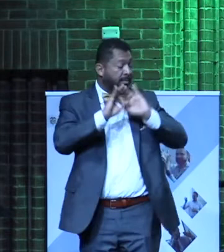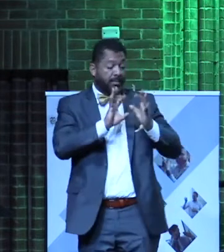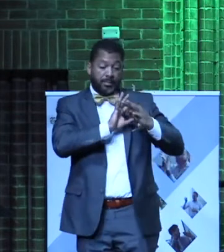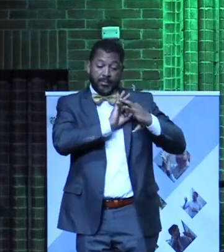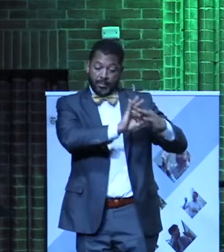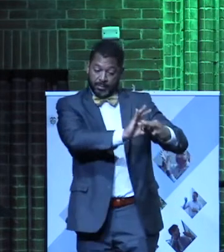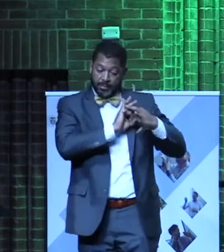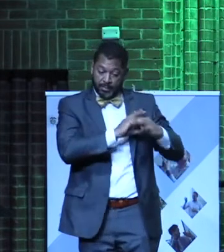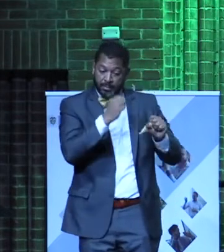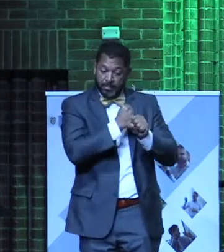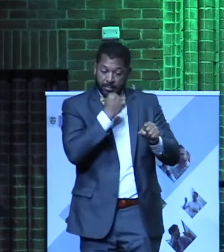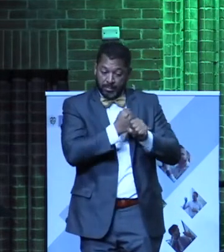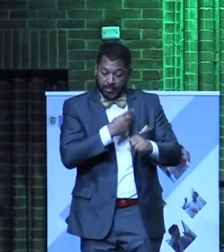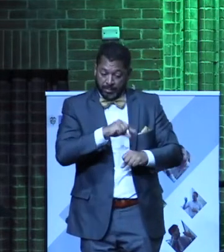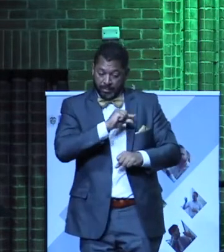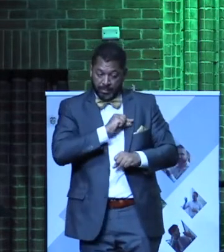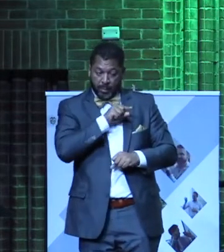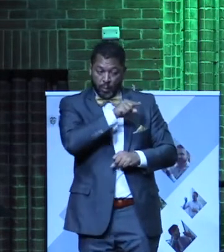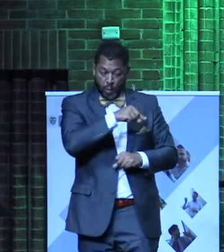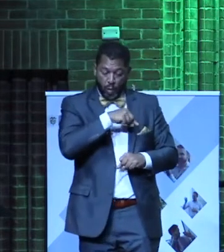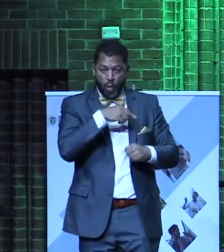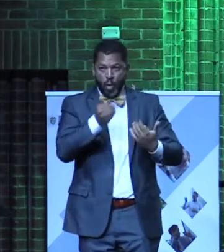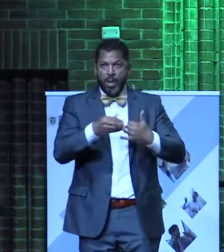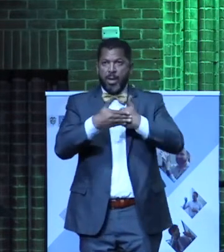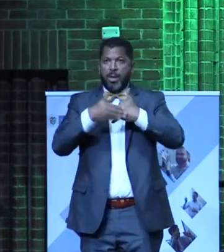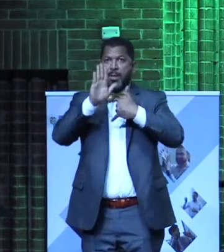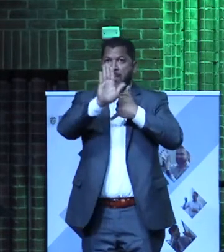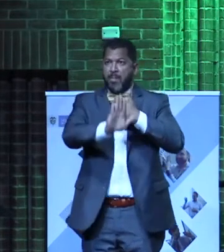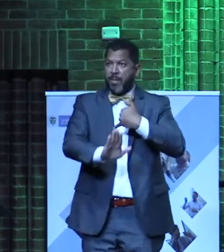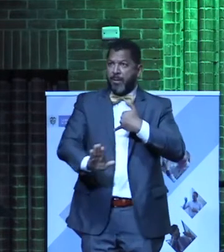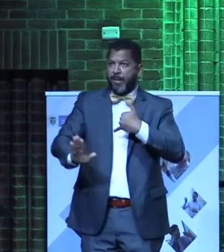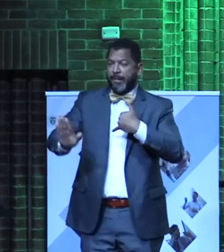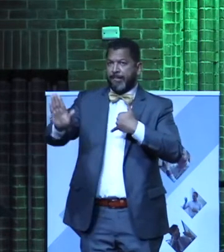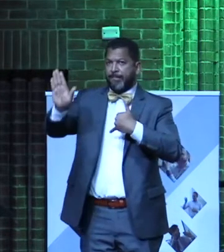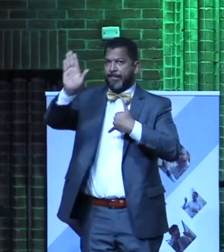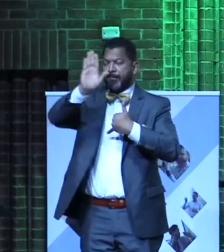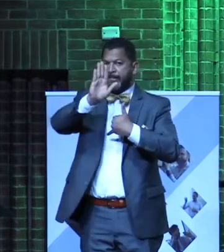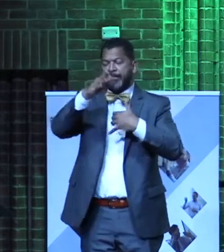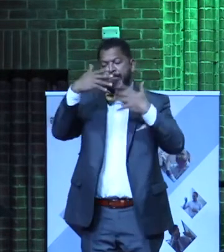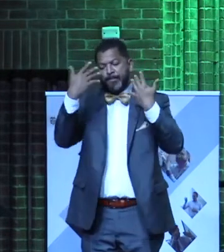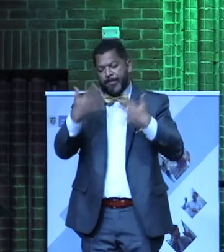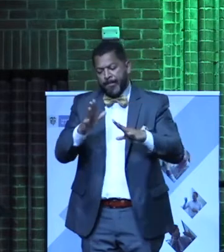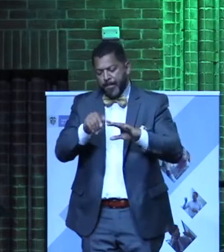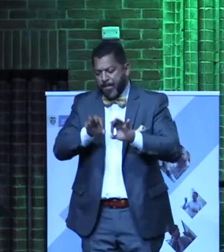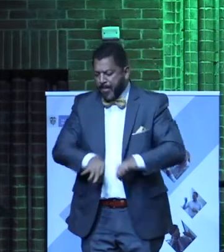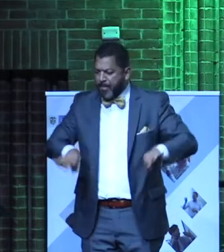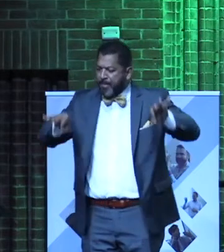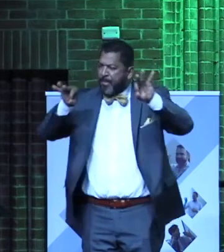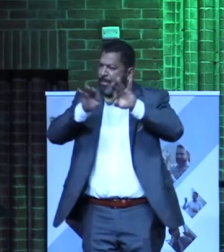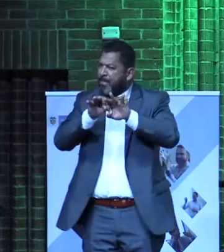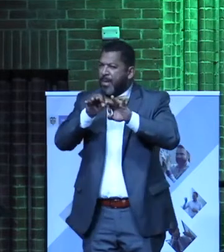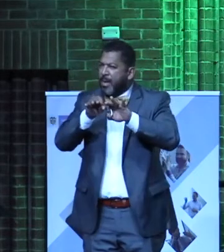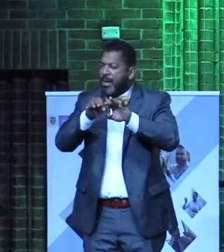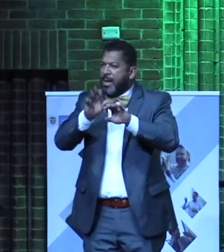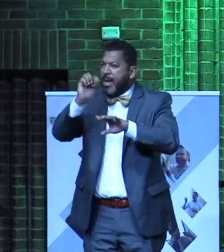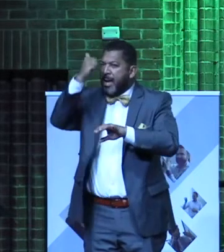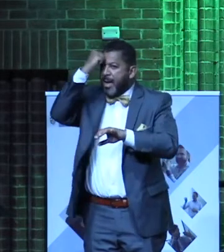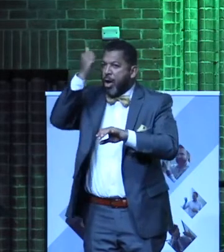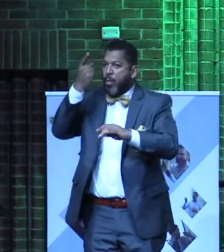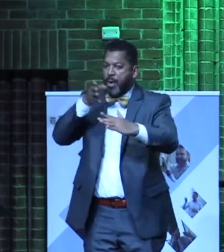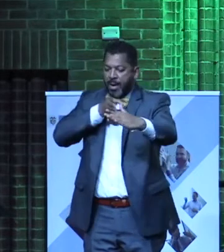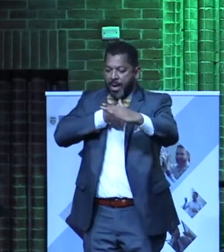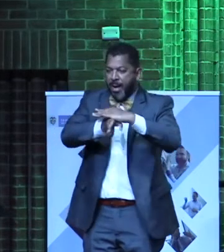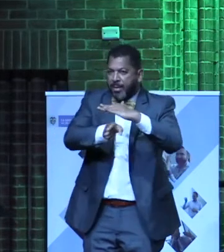INSOR para poder llegar a los territorios con uno de nuestros ejes fundamentales, que es la